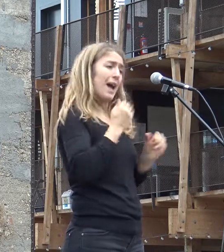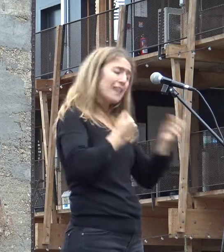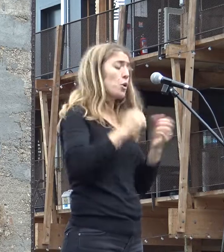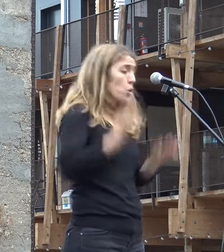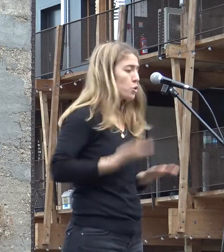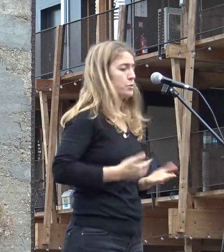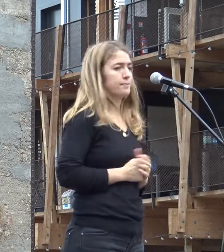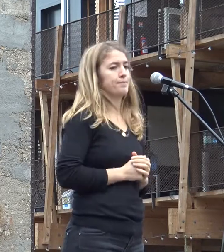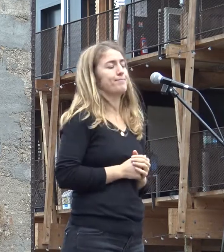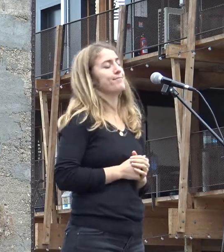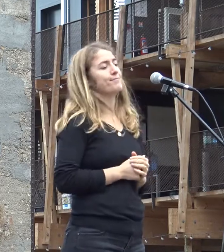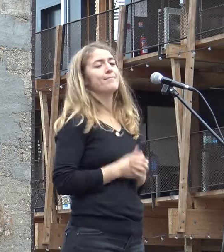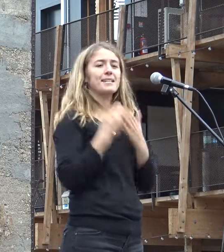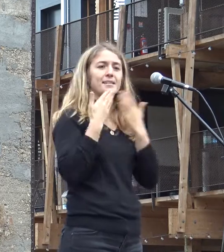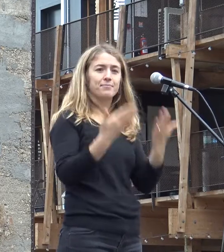Merci.